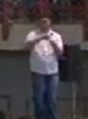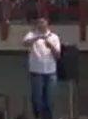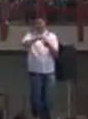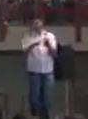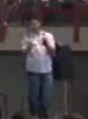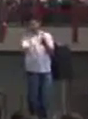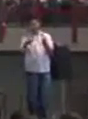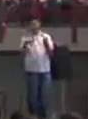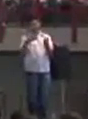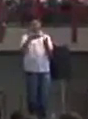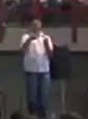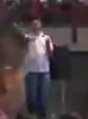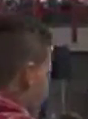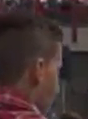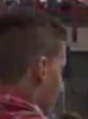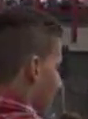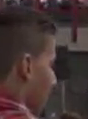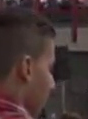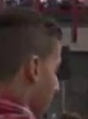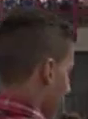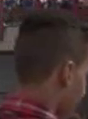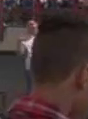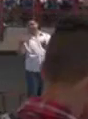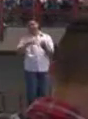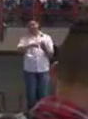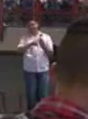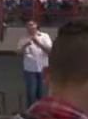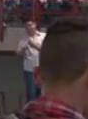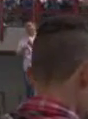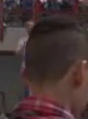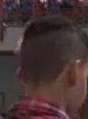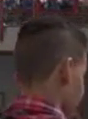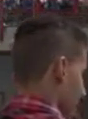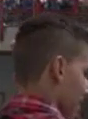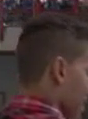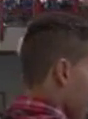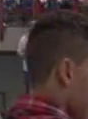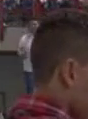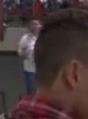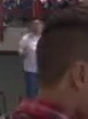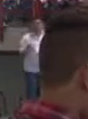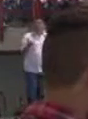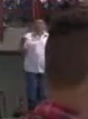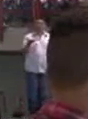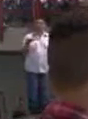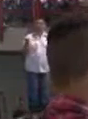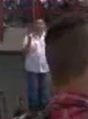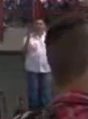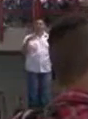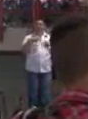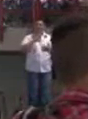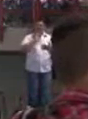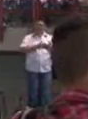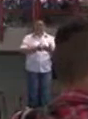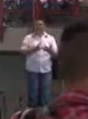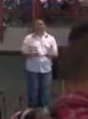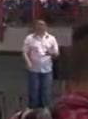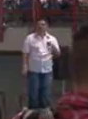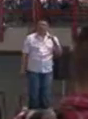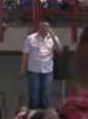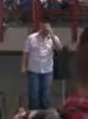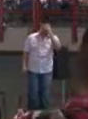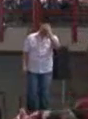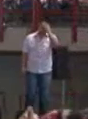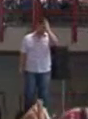você souber simplesmente o seno, o cosseno e a tangente, é o suficiente para você resolver qualquer questão. Então, vamos lá.